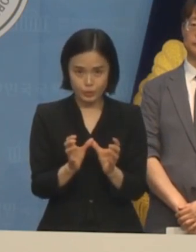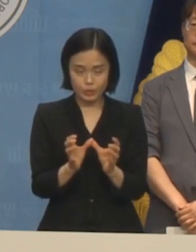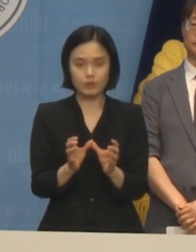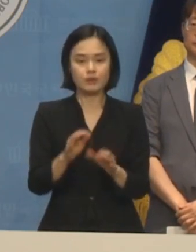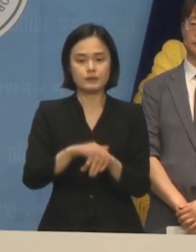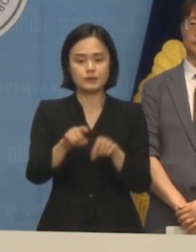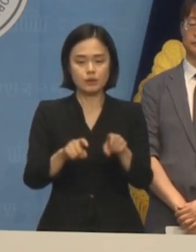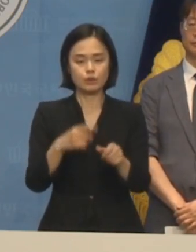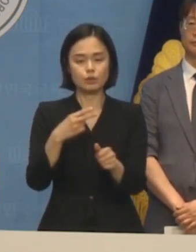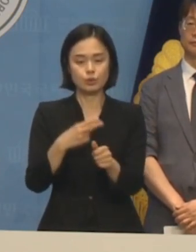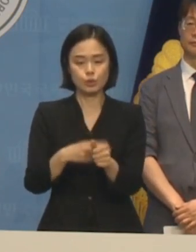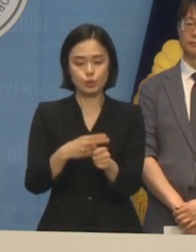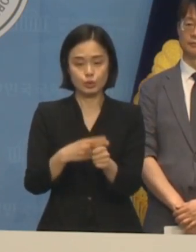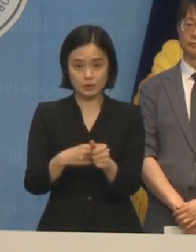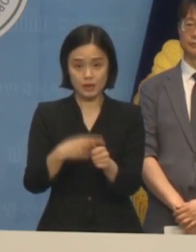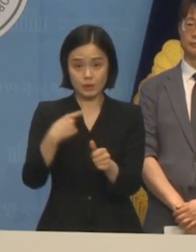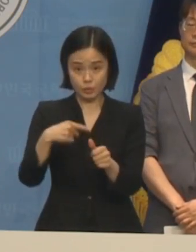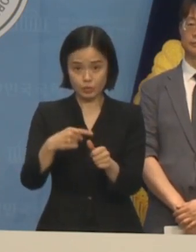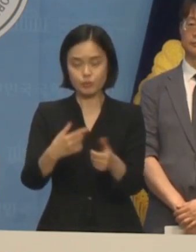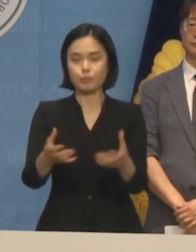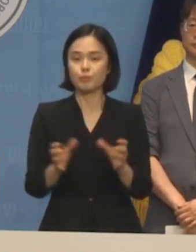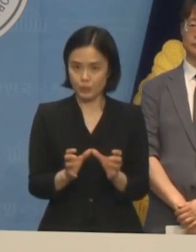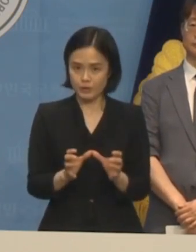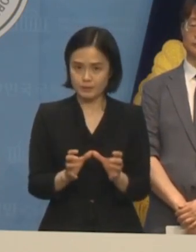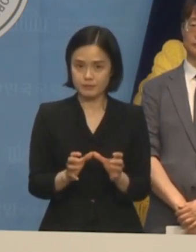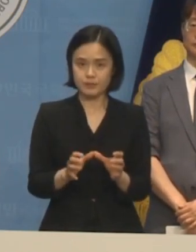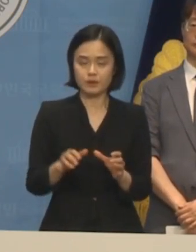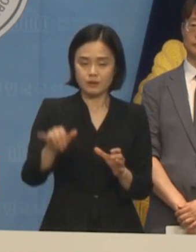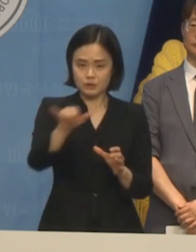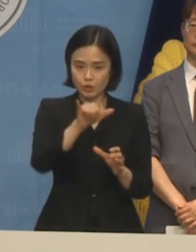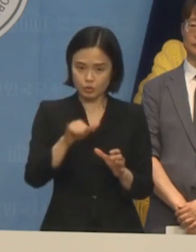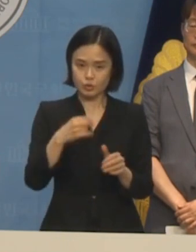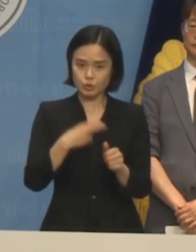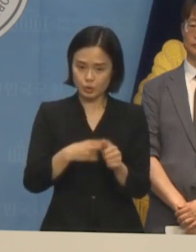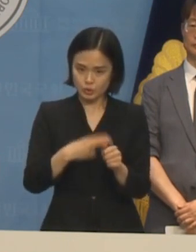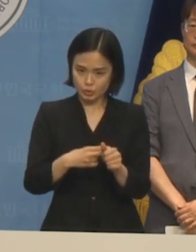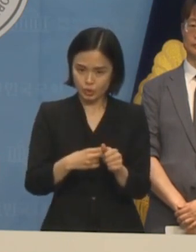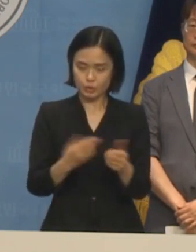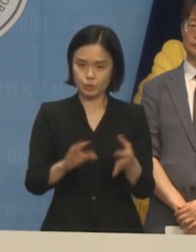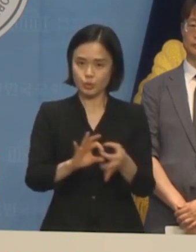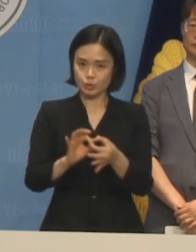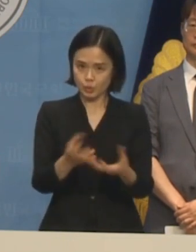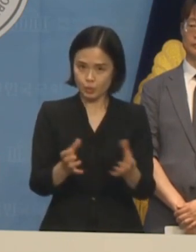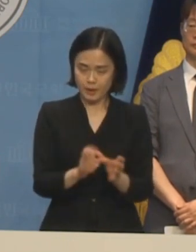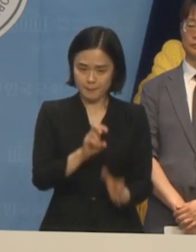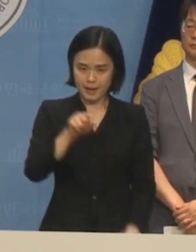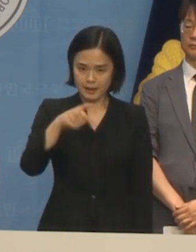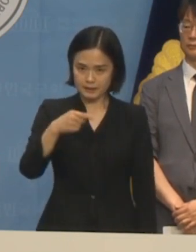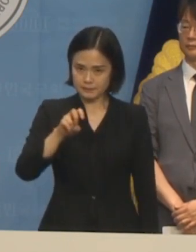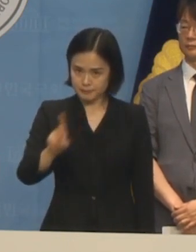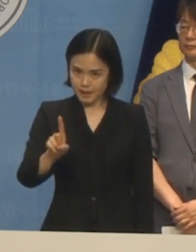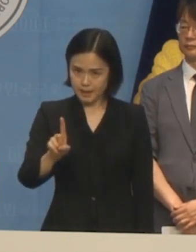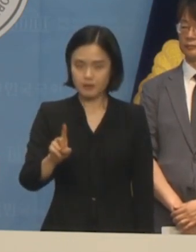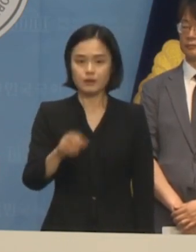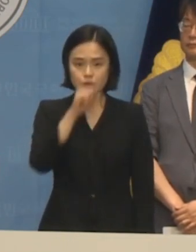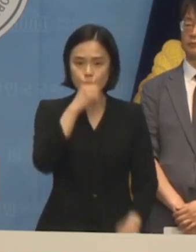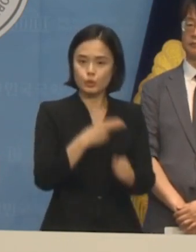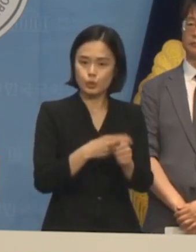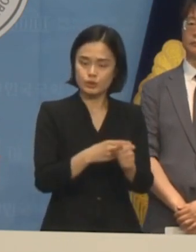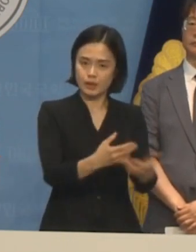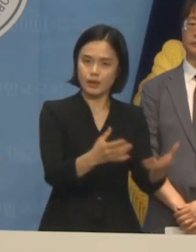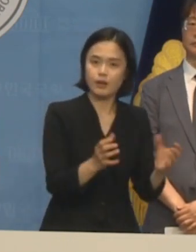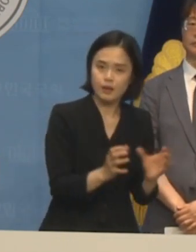모임, 전국교직원 노동조합, 전북 청소년 인권 모임 마그마, 좋은교사운동, 청소년 인권